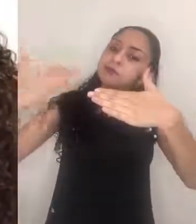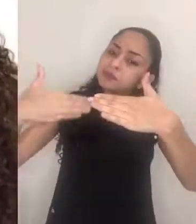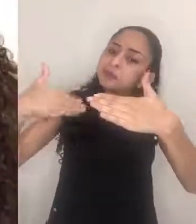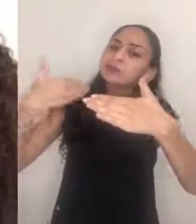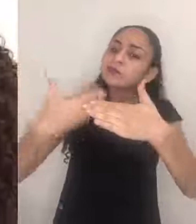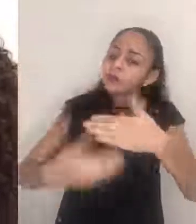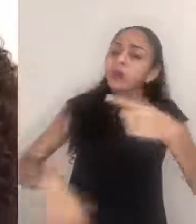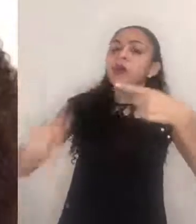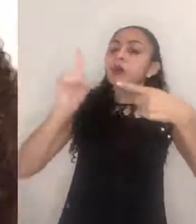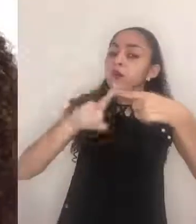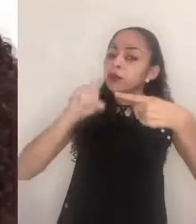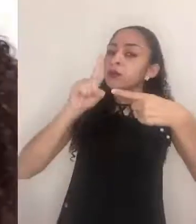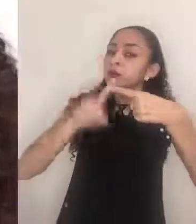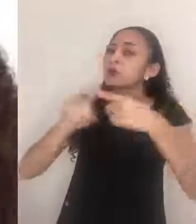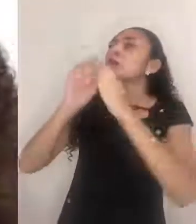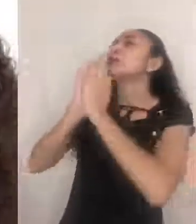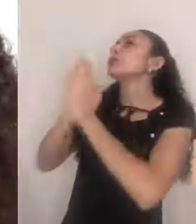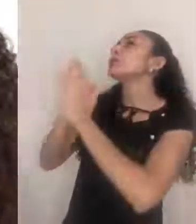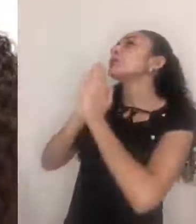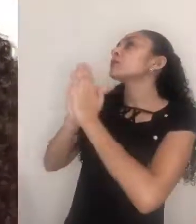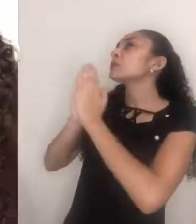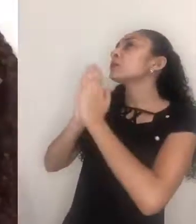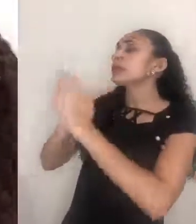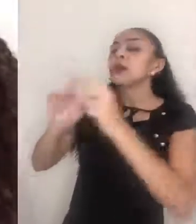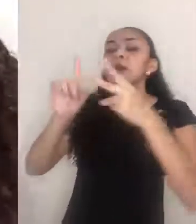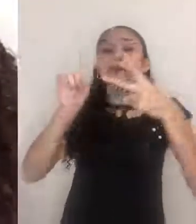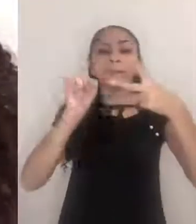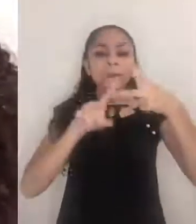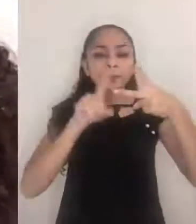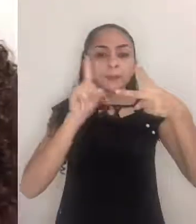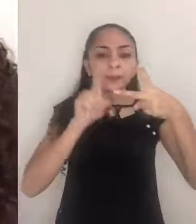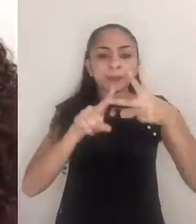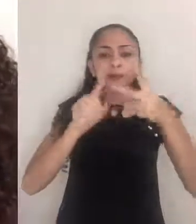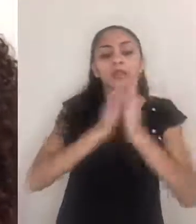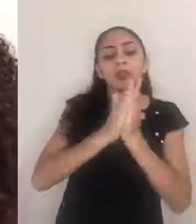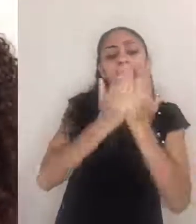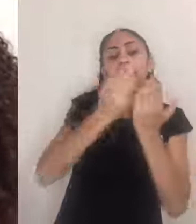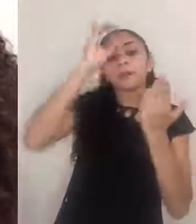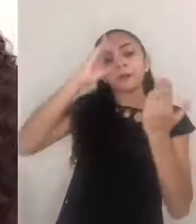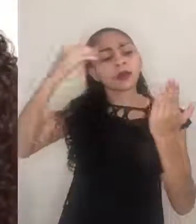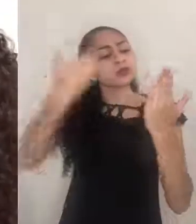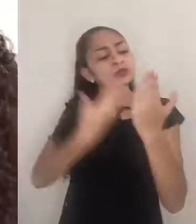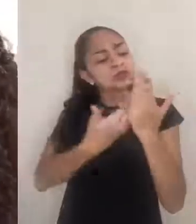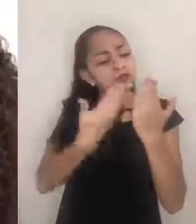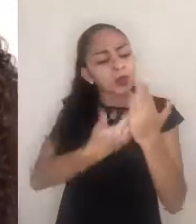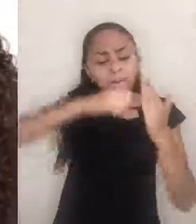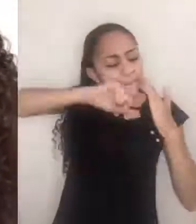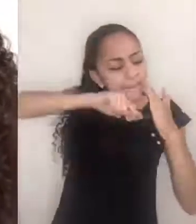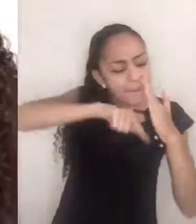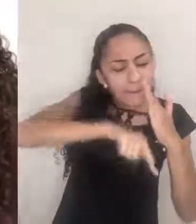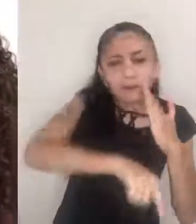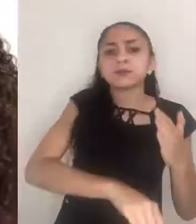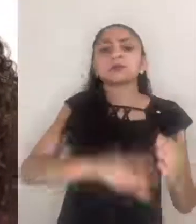até o Senhor sempre foi e e sempre será a dedicação, à palavra, a